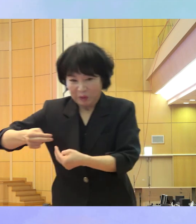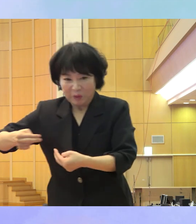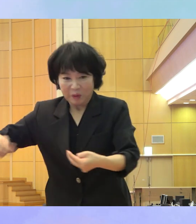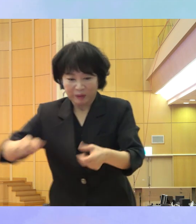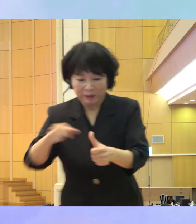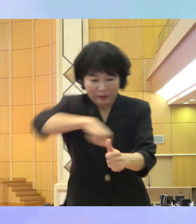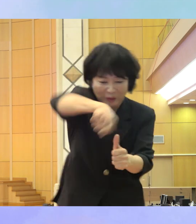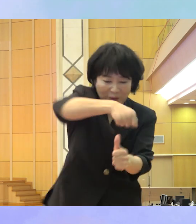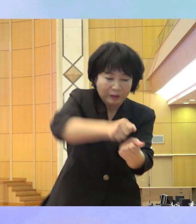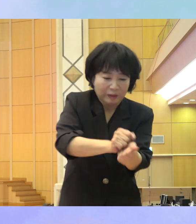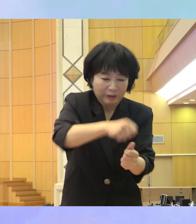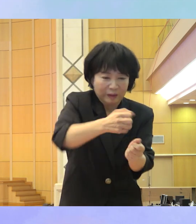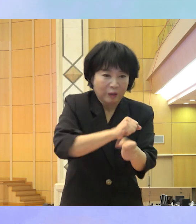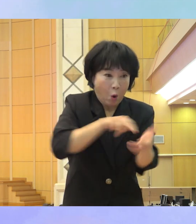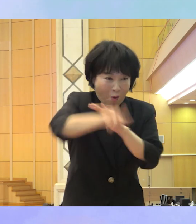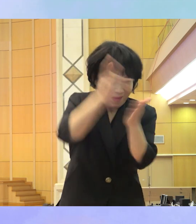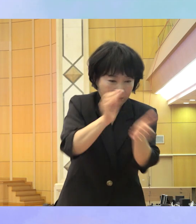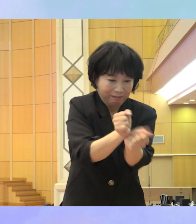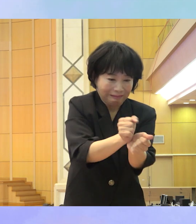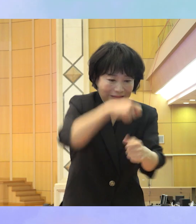손을 묶습니다.